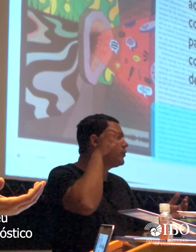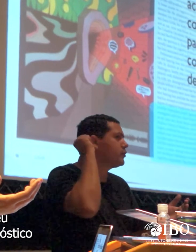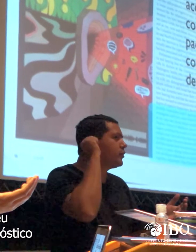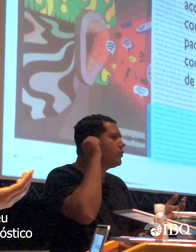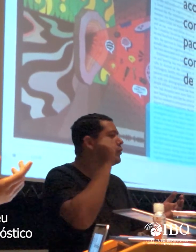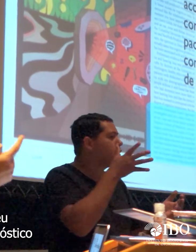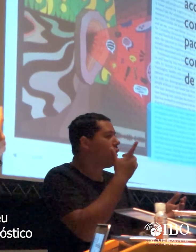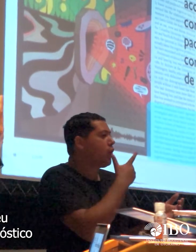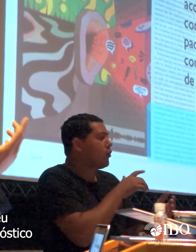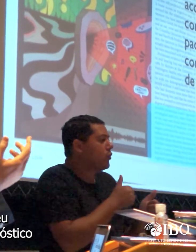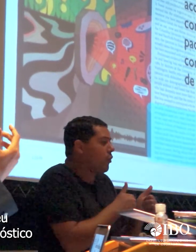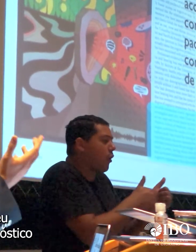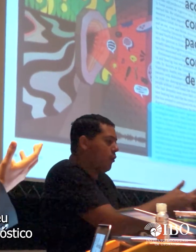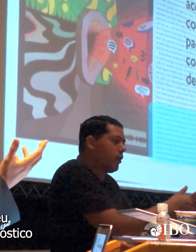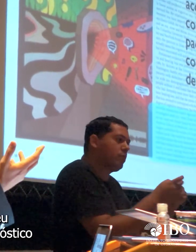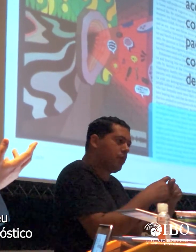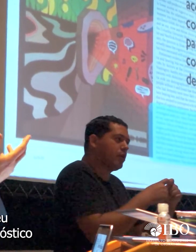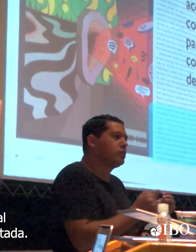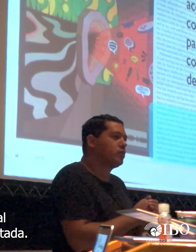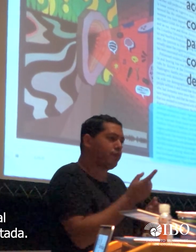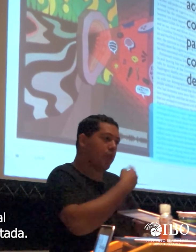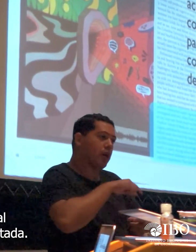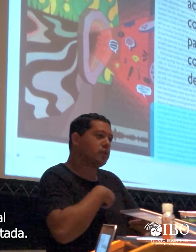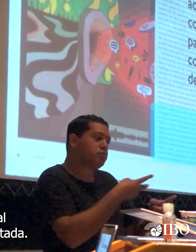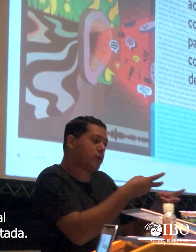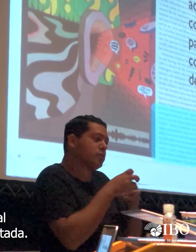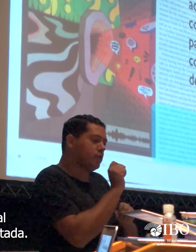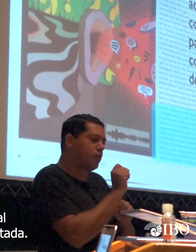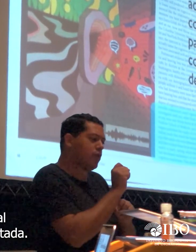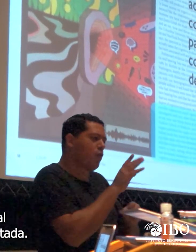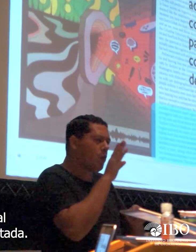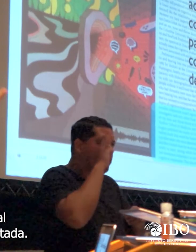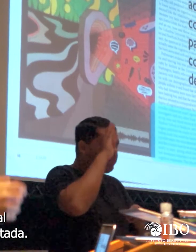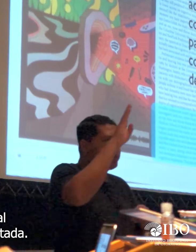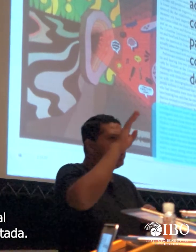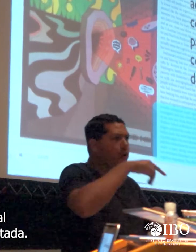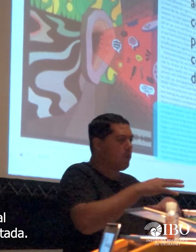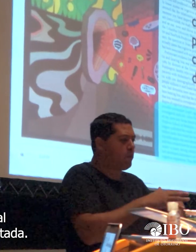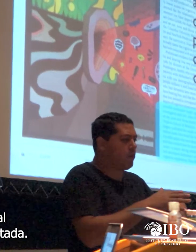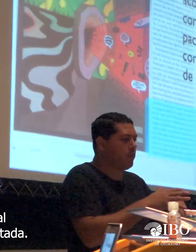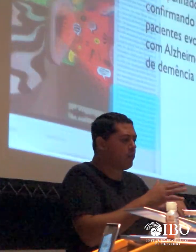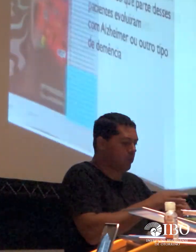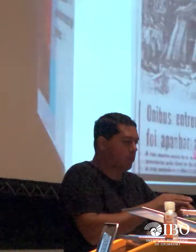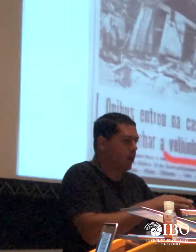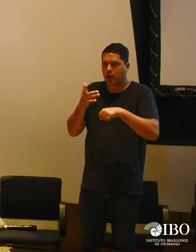gente percebeu? Que o principal fator prognóstico para a doença demencial é a perda auditiva não tratada. E